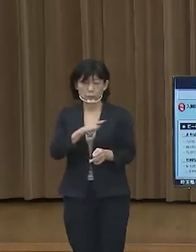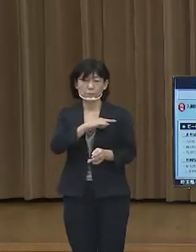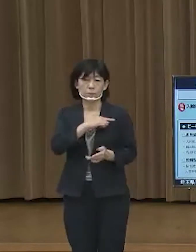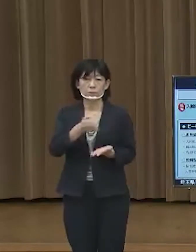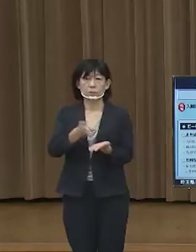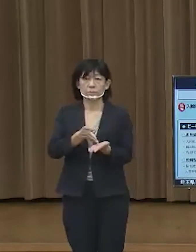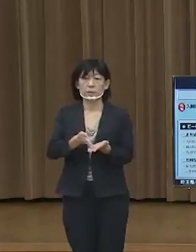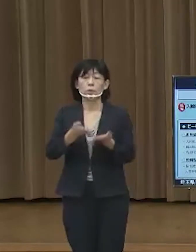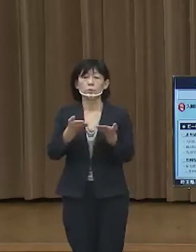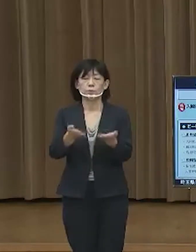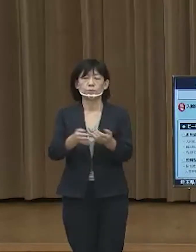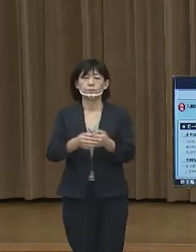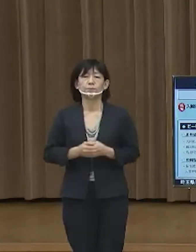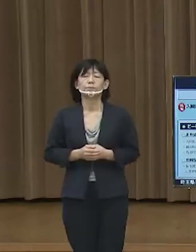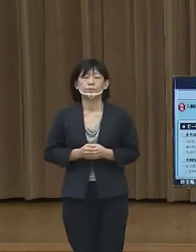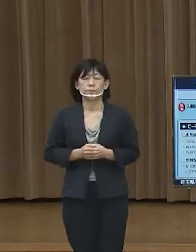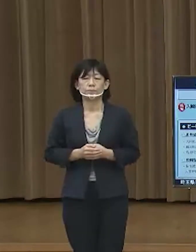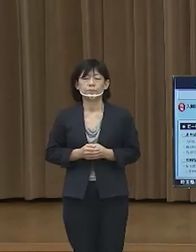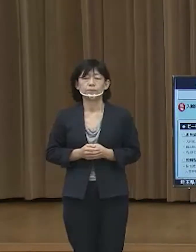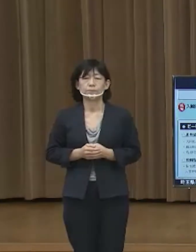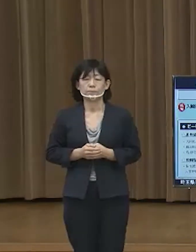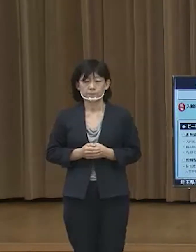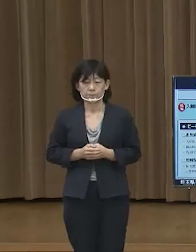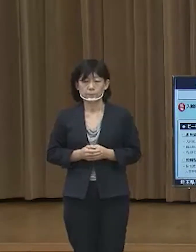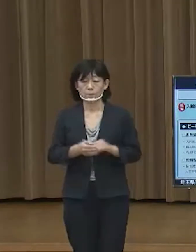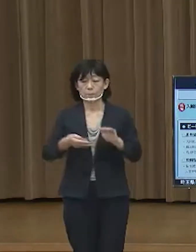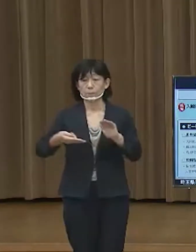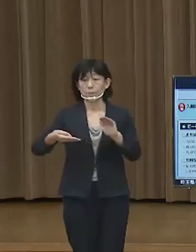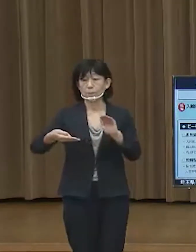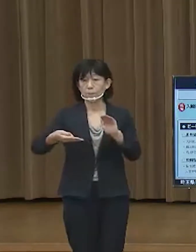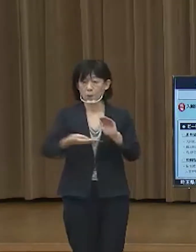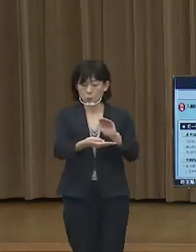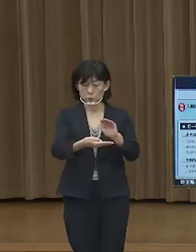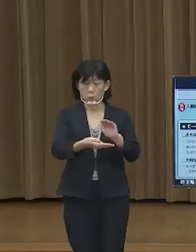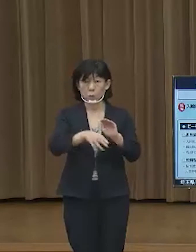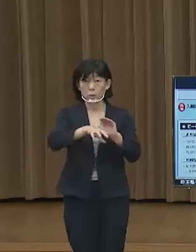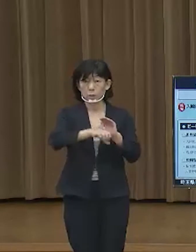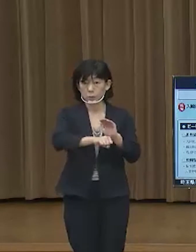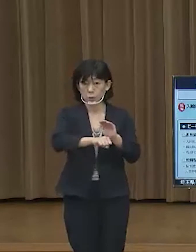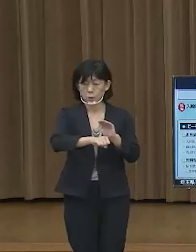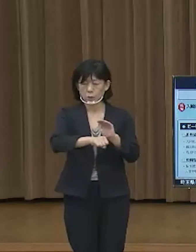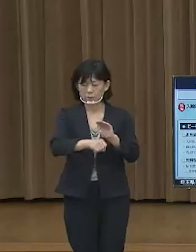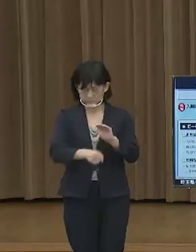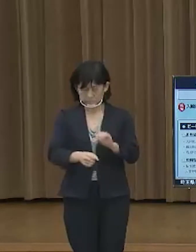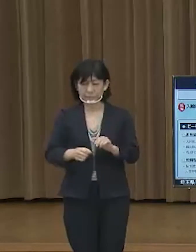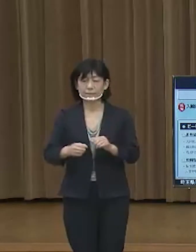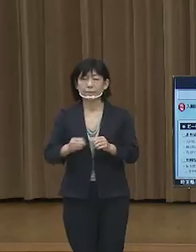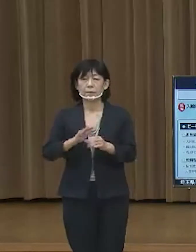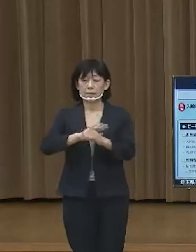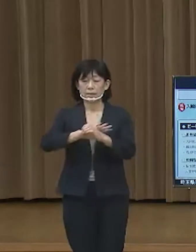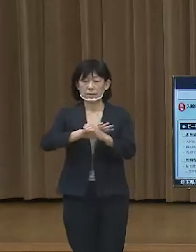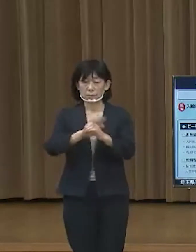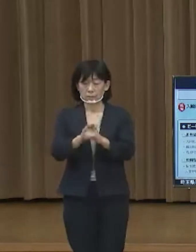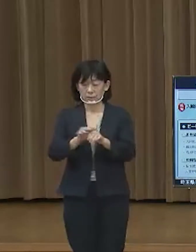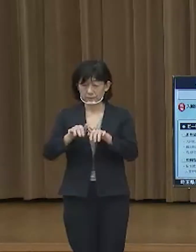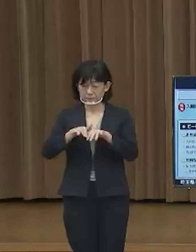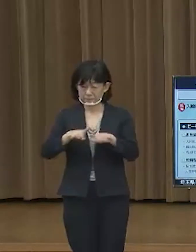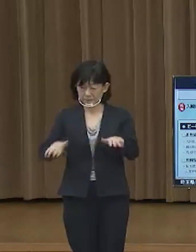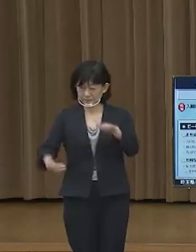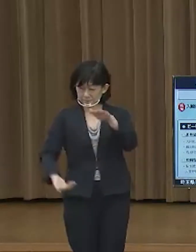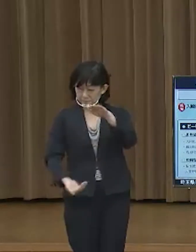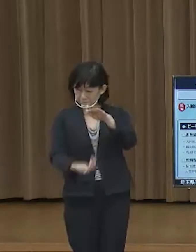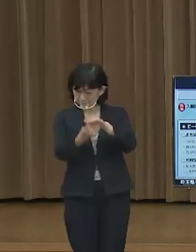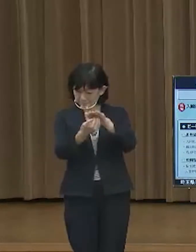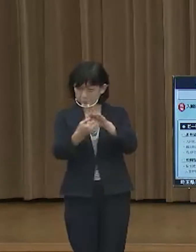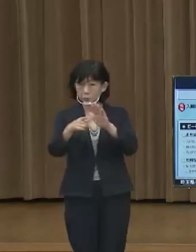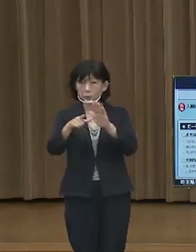ます。新たな病床確保計画におけるフェーズ4、いわゆるピーク時の必要